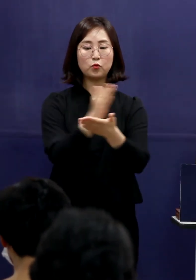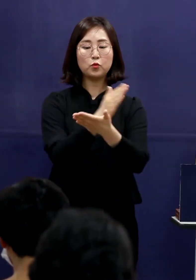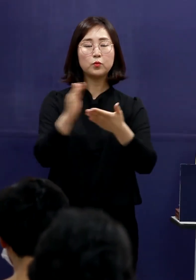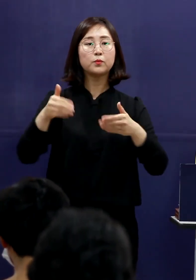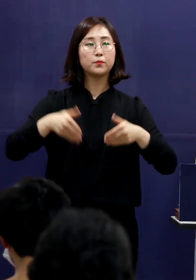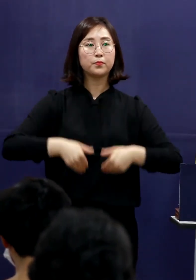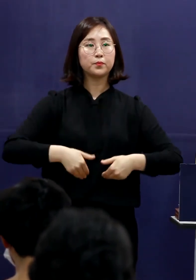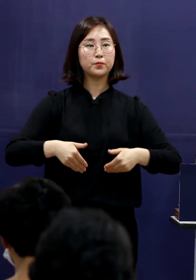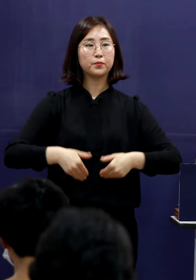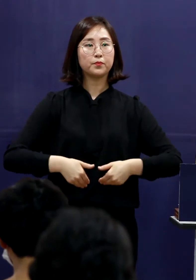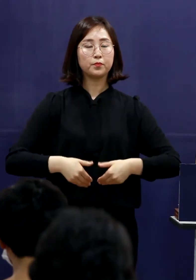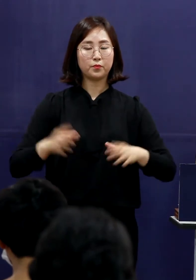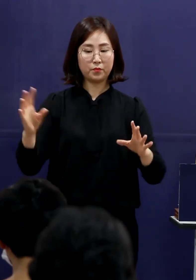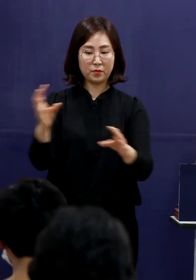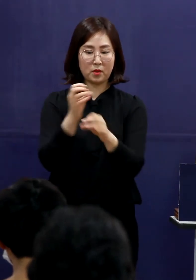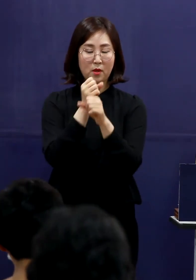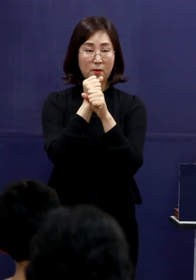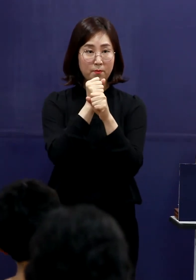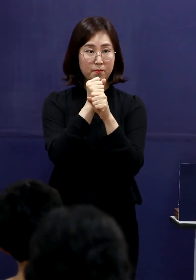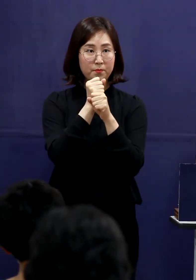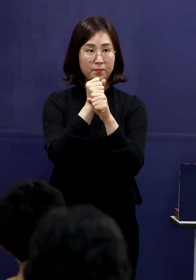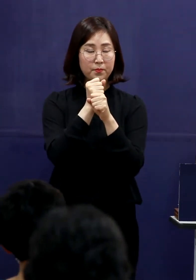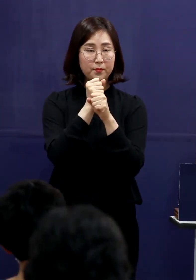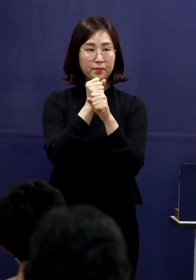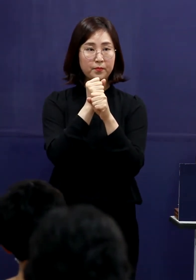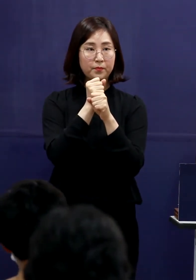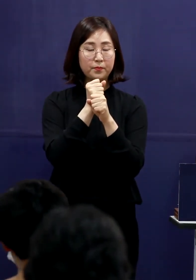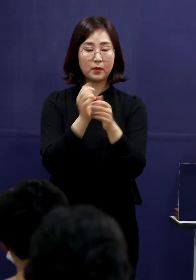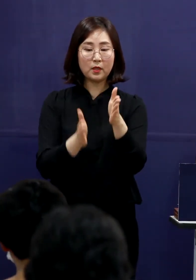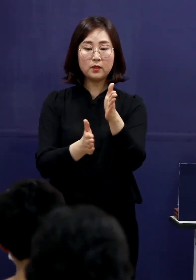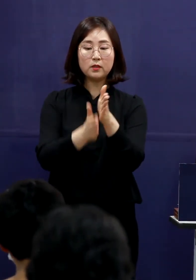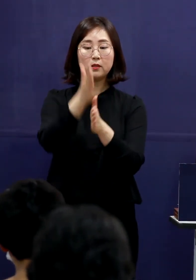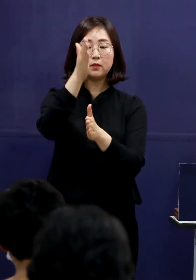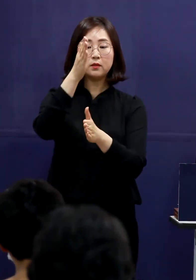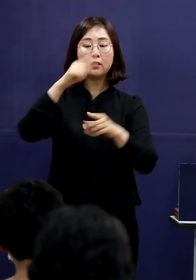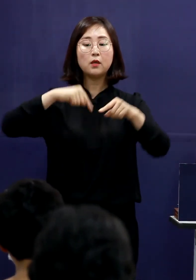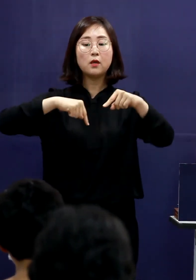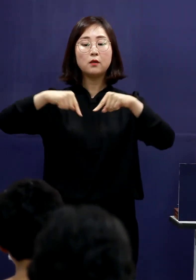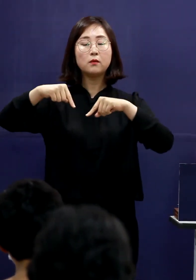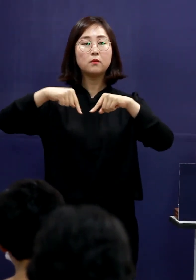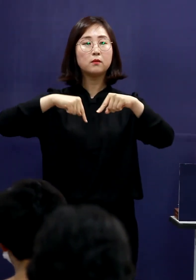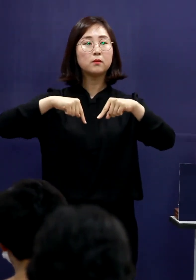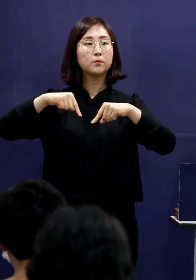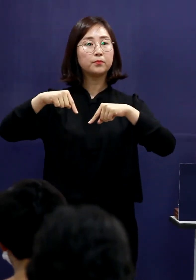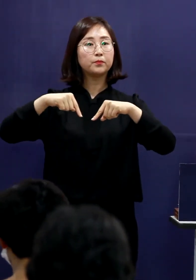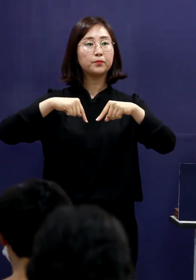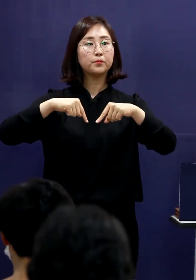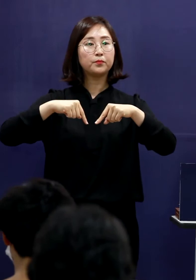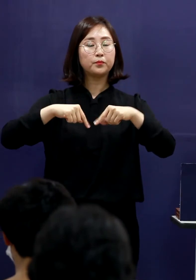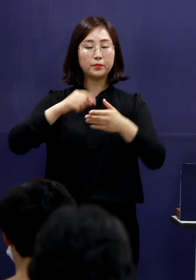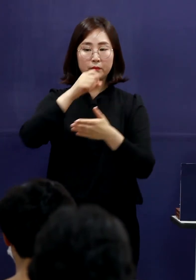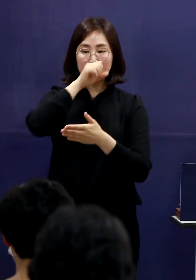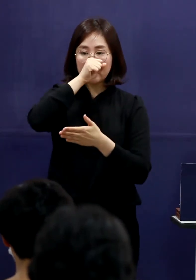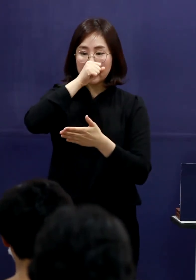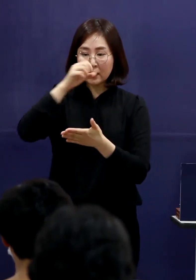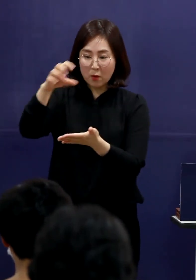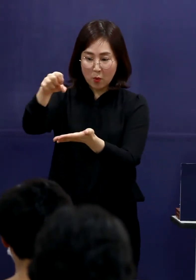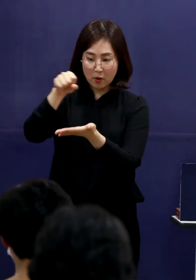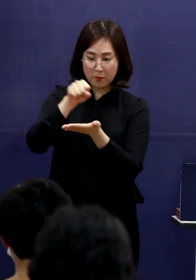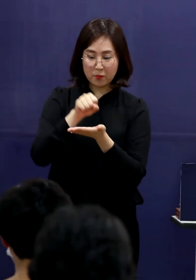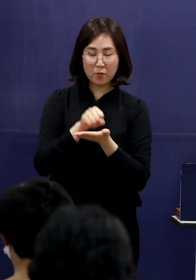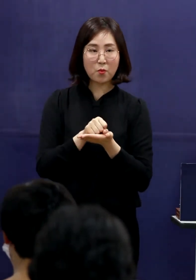말씀드리고요. 총괄적으로는 시 행정이 예산을